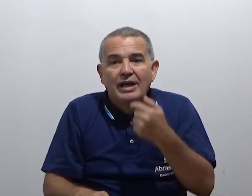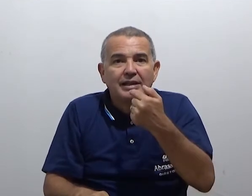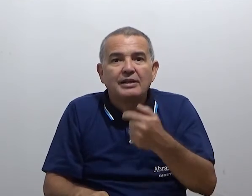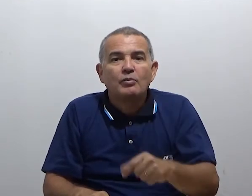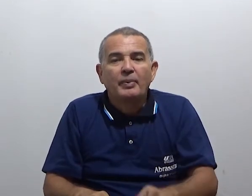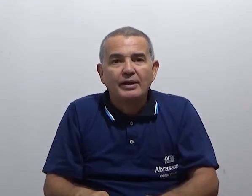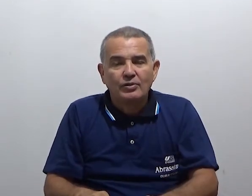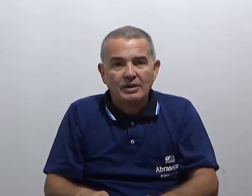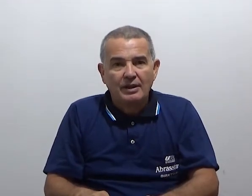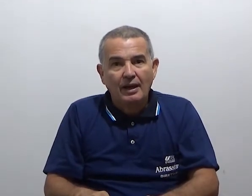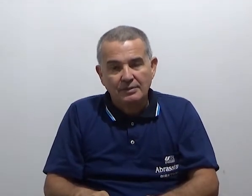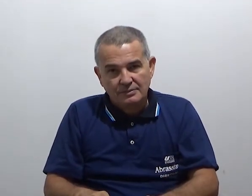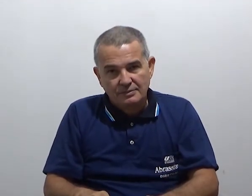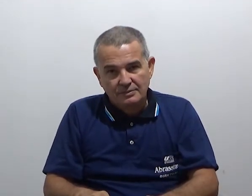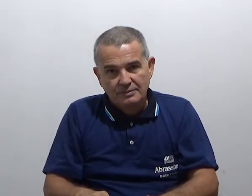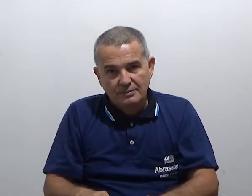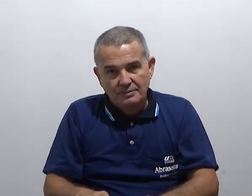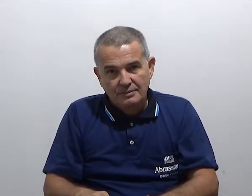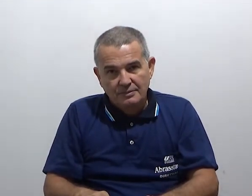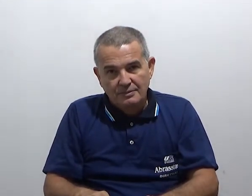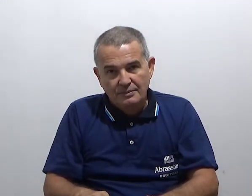Explodindo, já de tão perto que está.